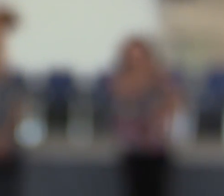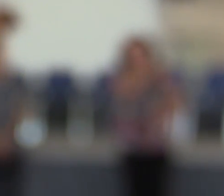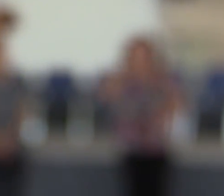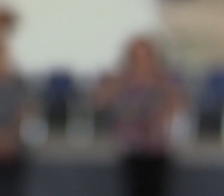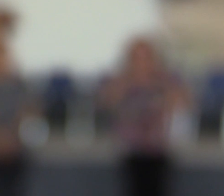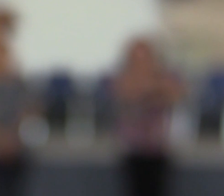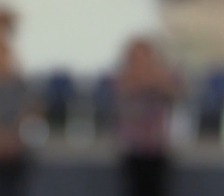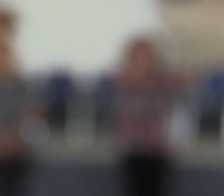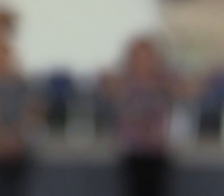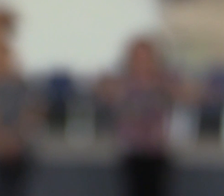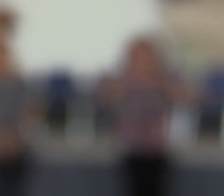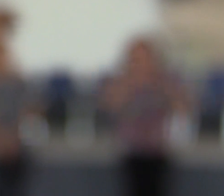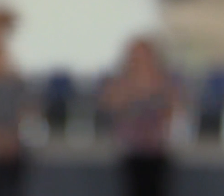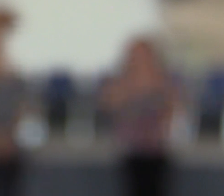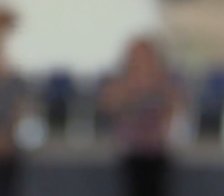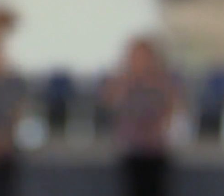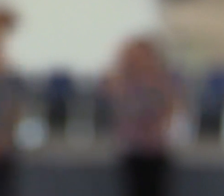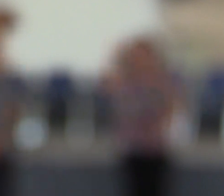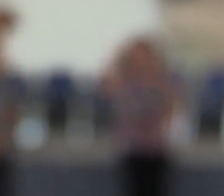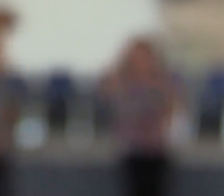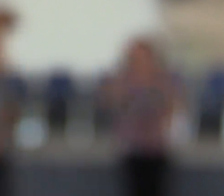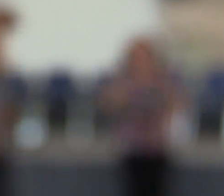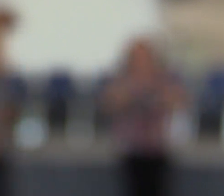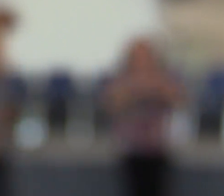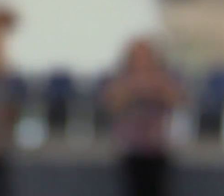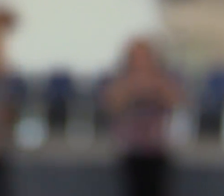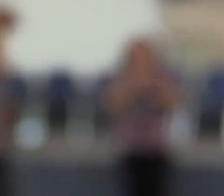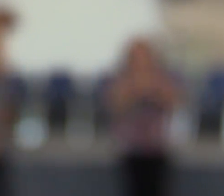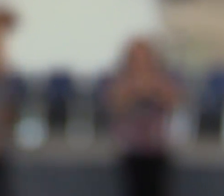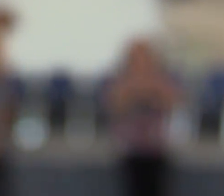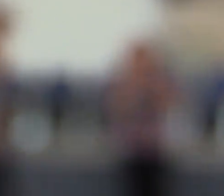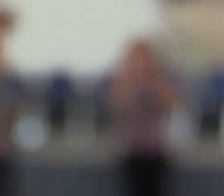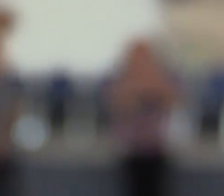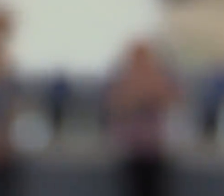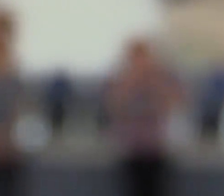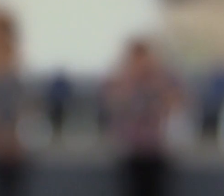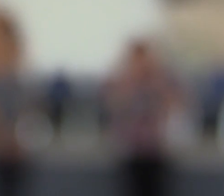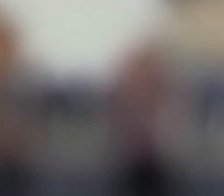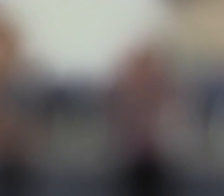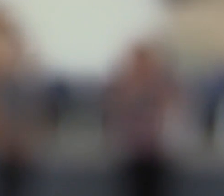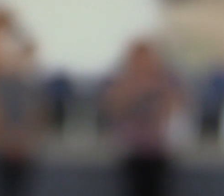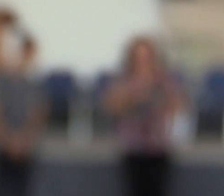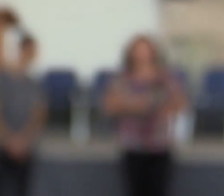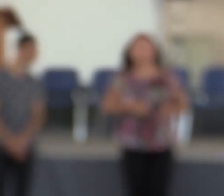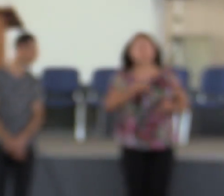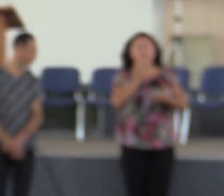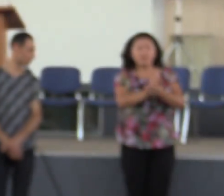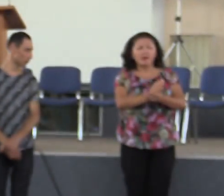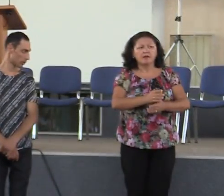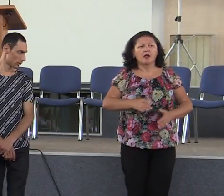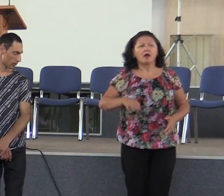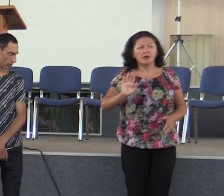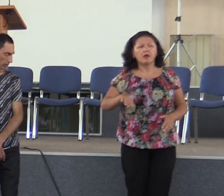îmi place la el este cum face dreptate. Știu bine, dreptatea e har și în